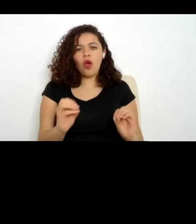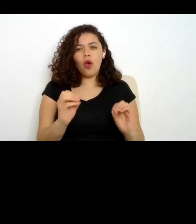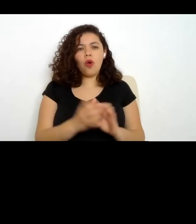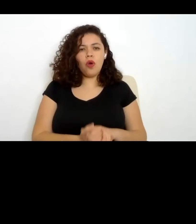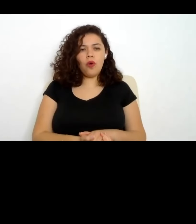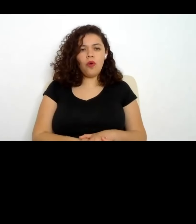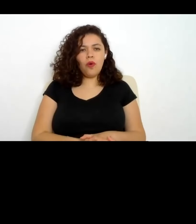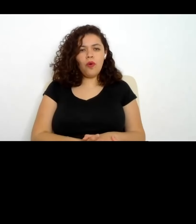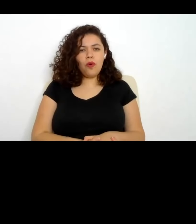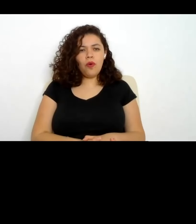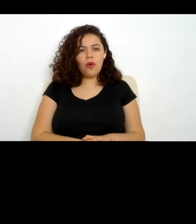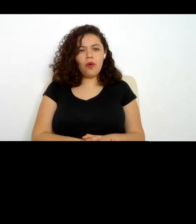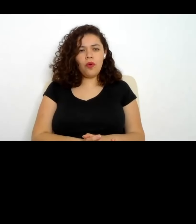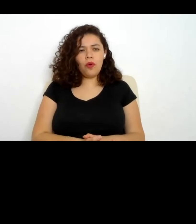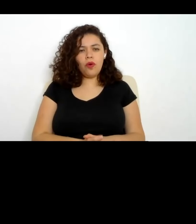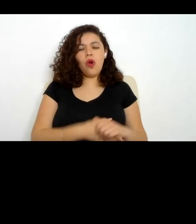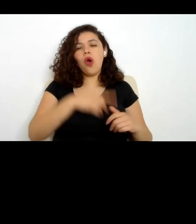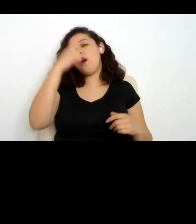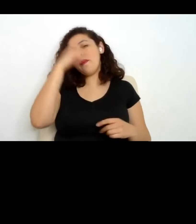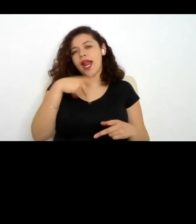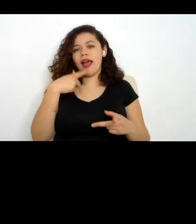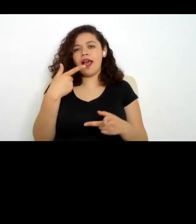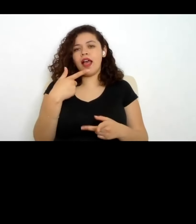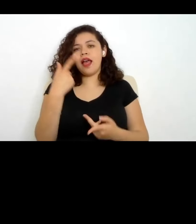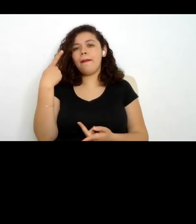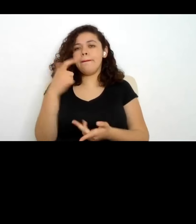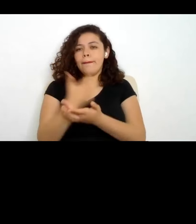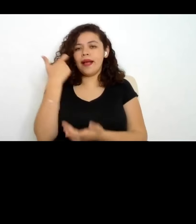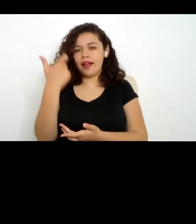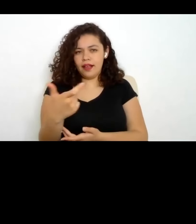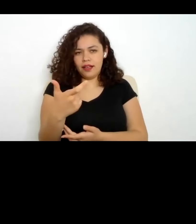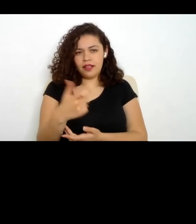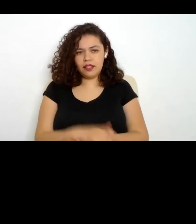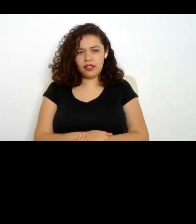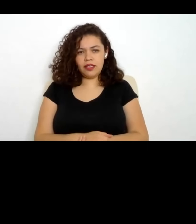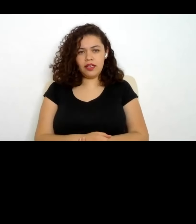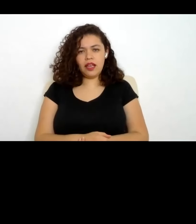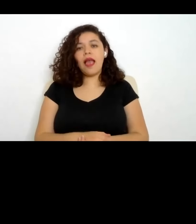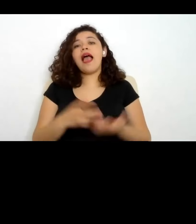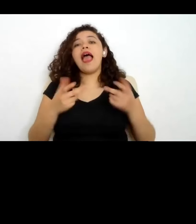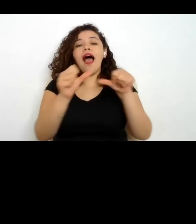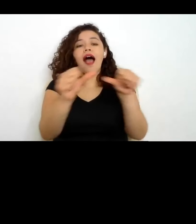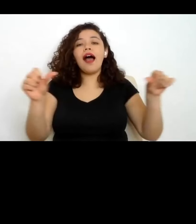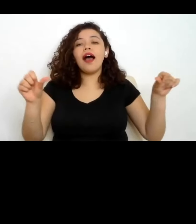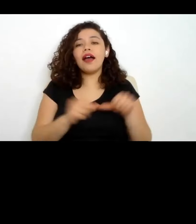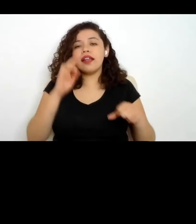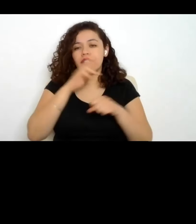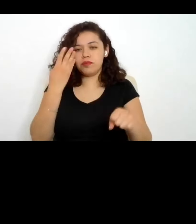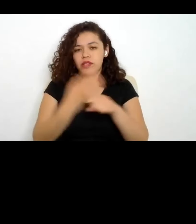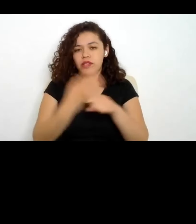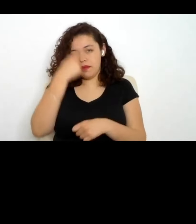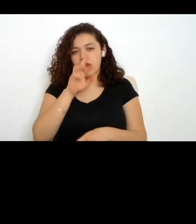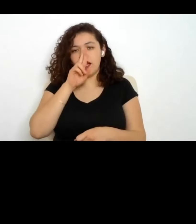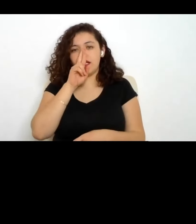el procesamiento de nóminas, si es que un tercero es quien se encarga de eso, es el área responsable que se encarga de atender